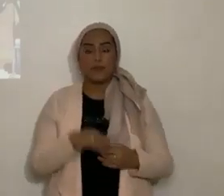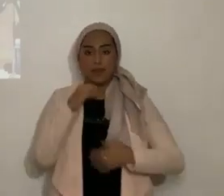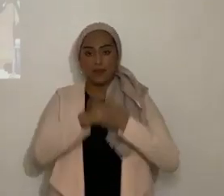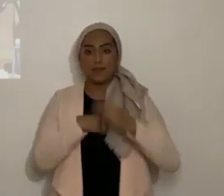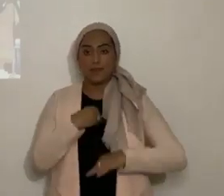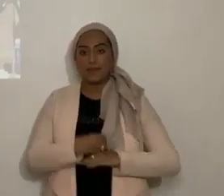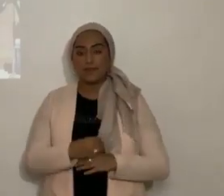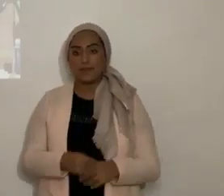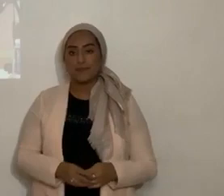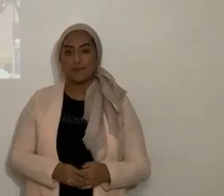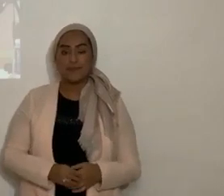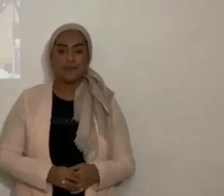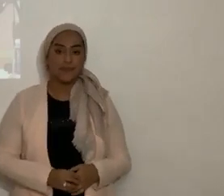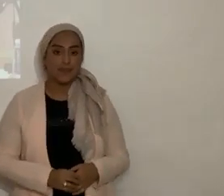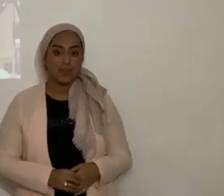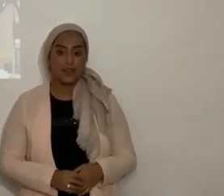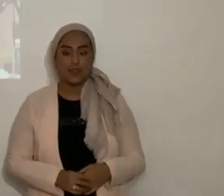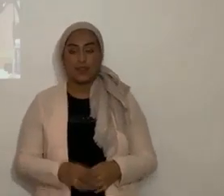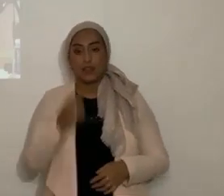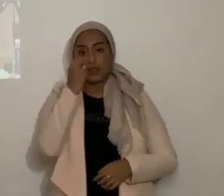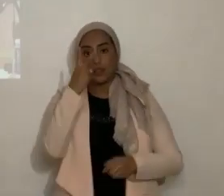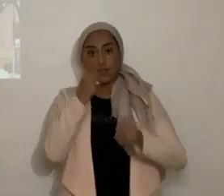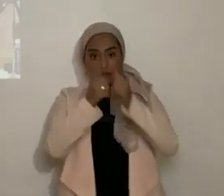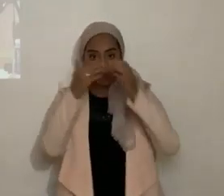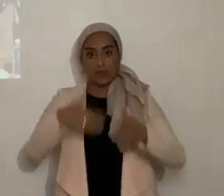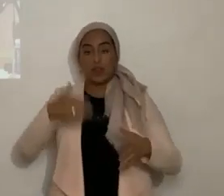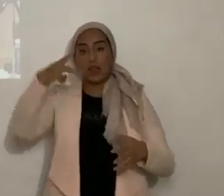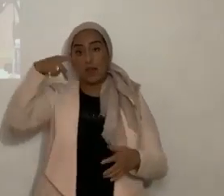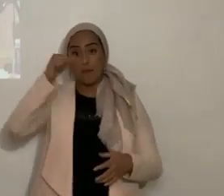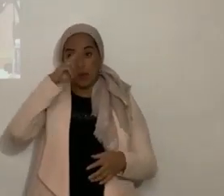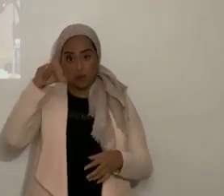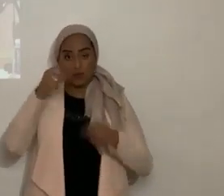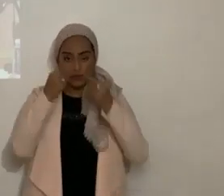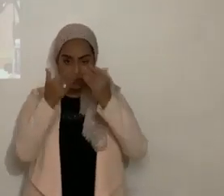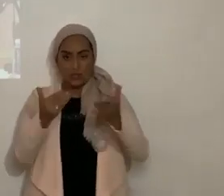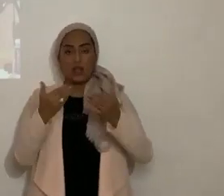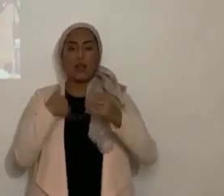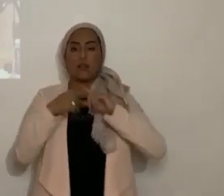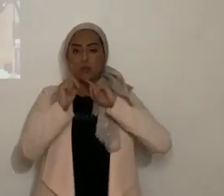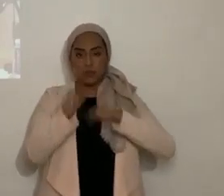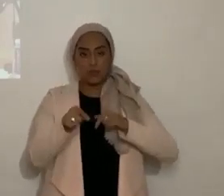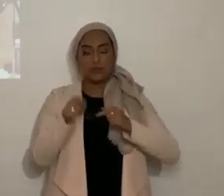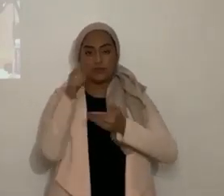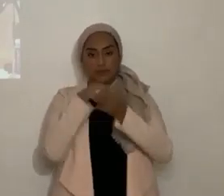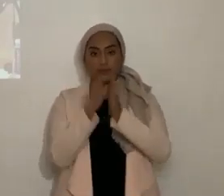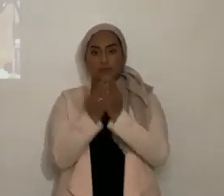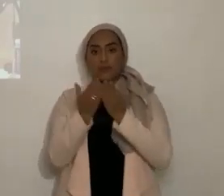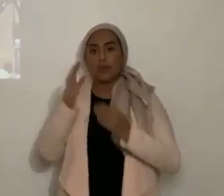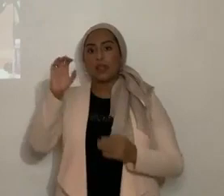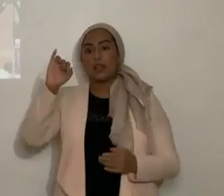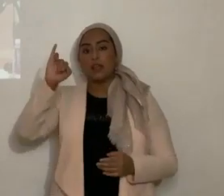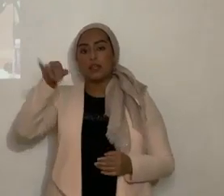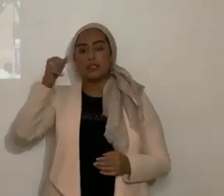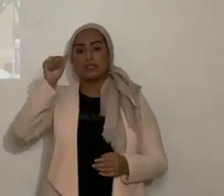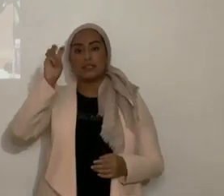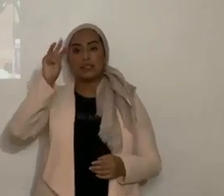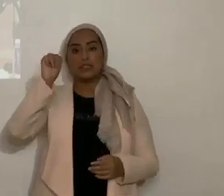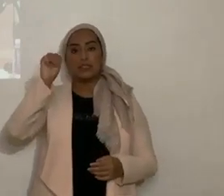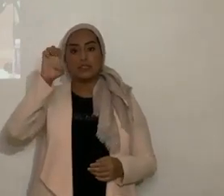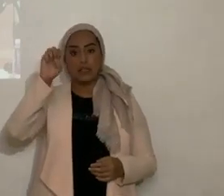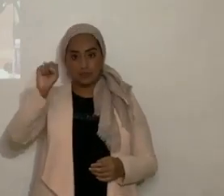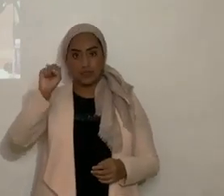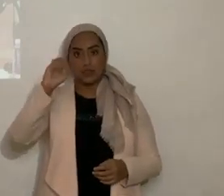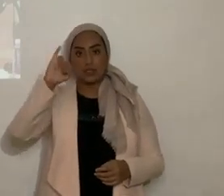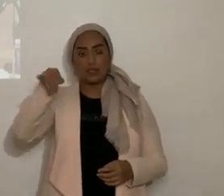¿Amén? Los Shaliahim, Pablo, lo hizo y tuvo respuesta. Vamos ahora al libro de Santiago,